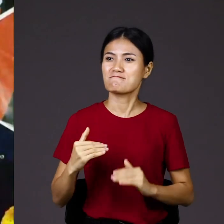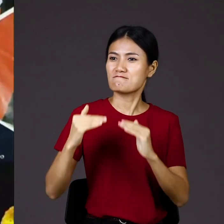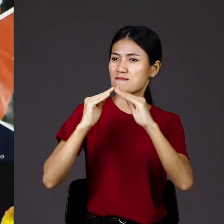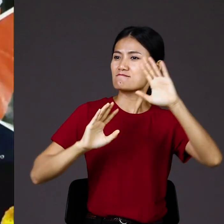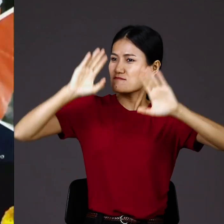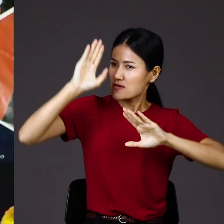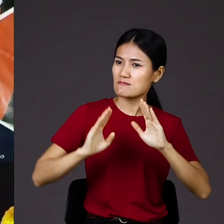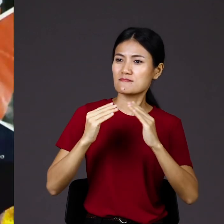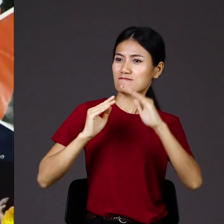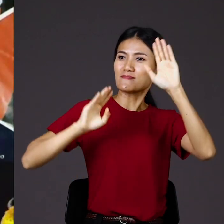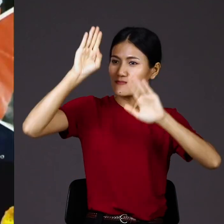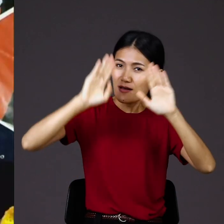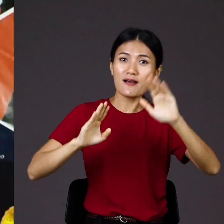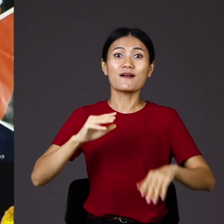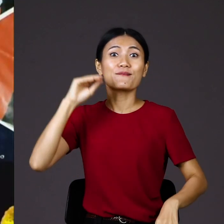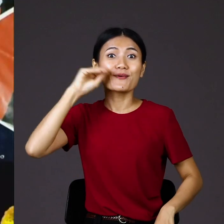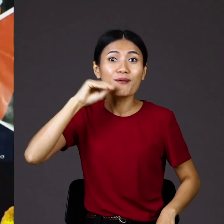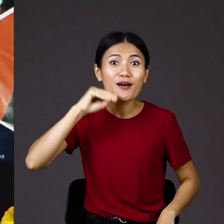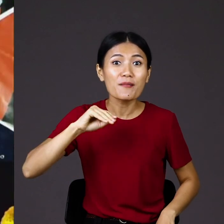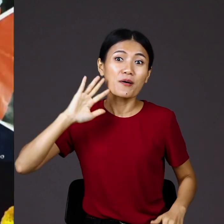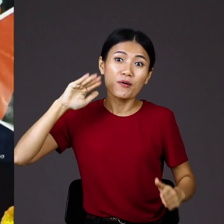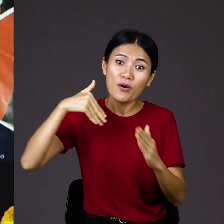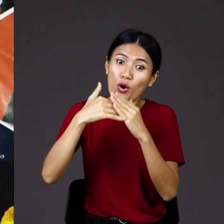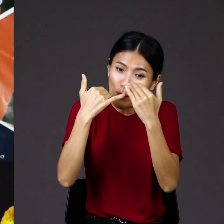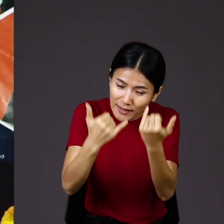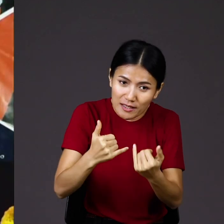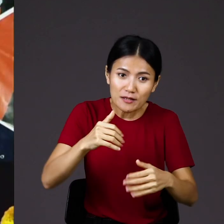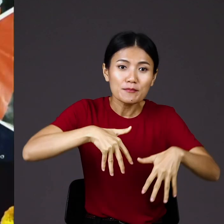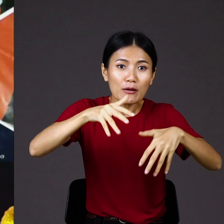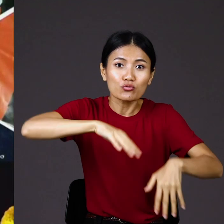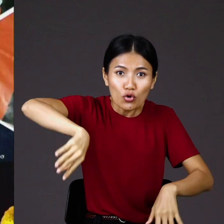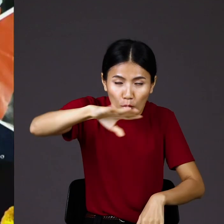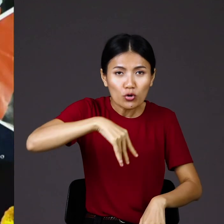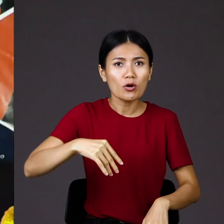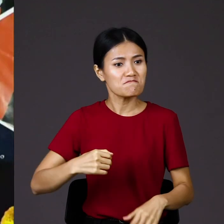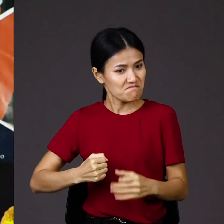ต่อสู้เพื่อประชาธิปไตยจนกระทั่งถึงวันนี้ก็ยัง